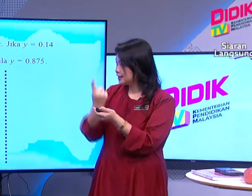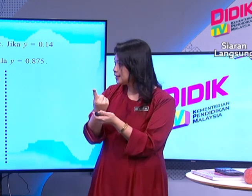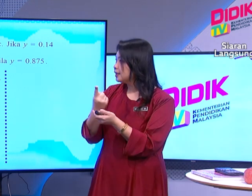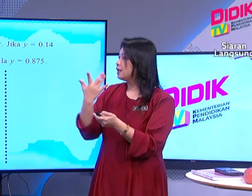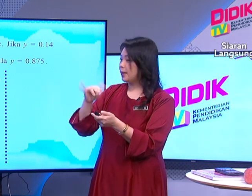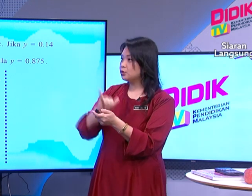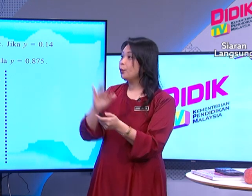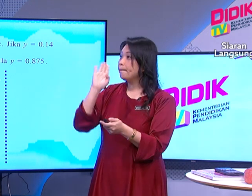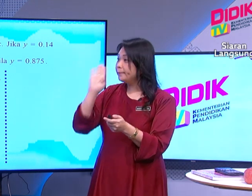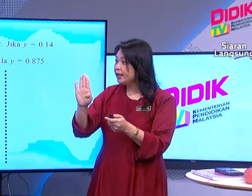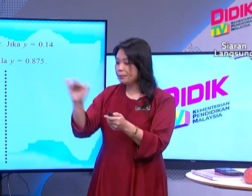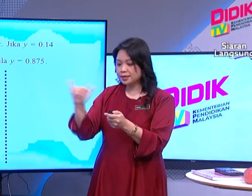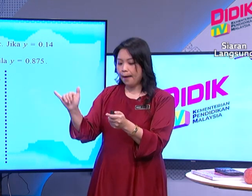saja lepas tubeplus